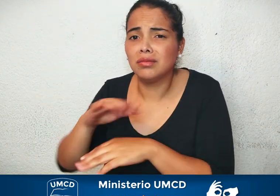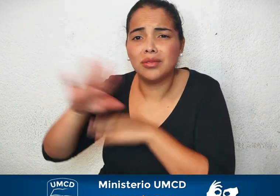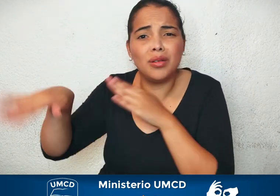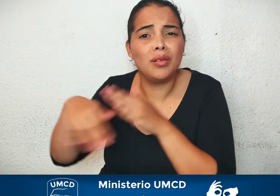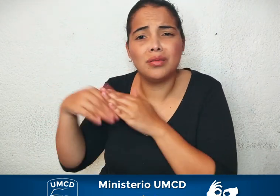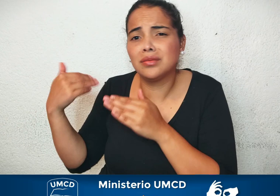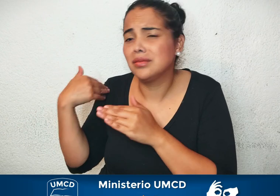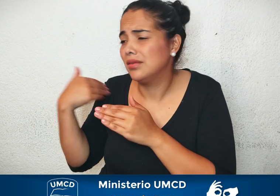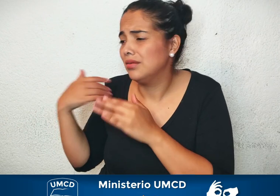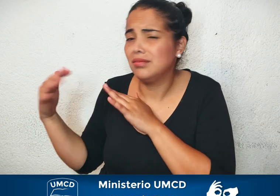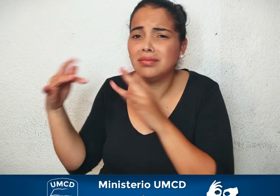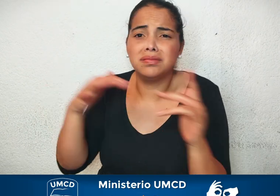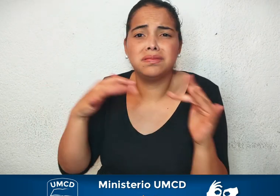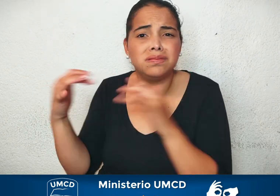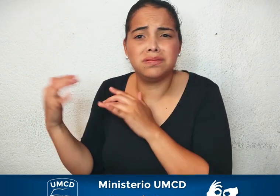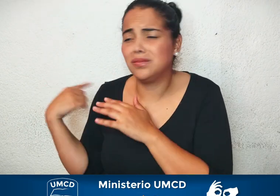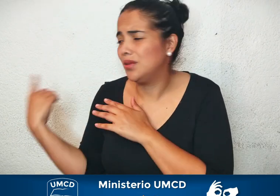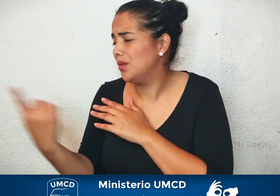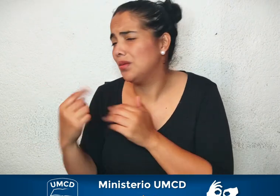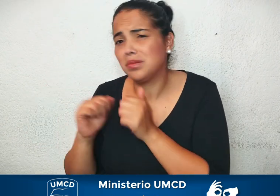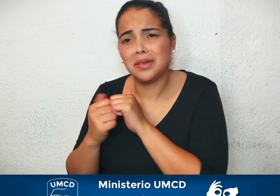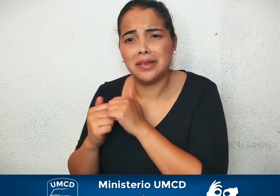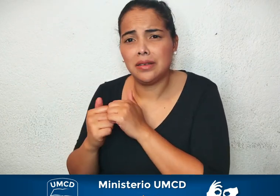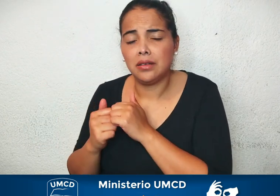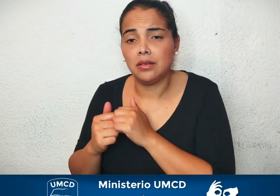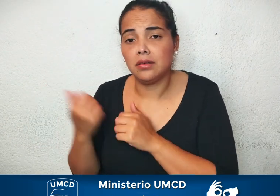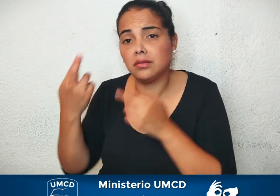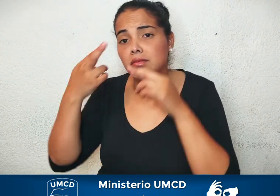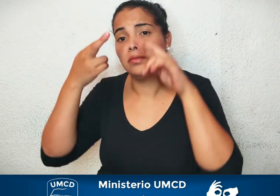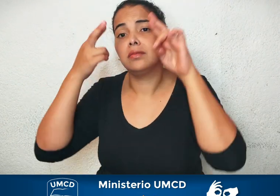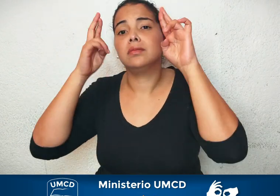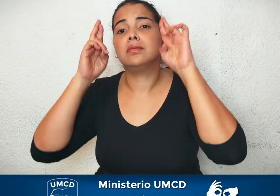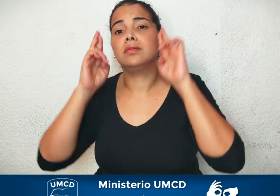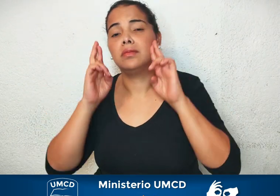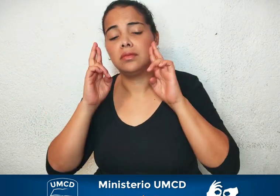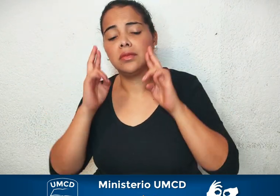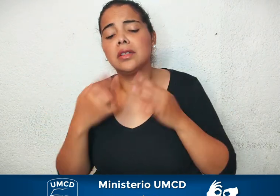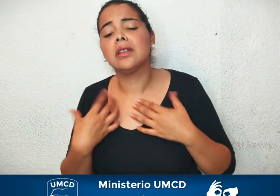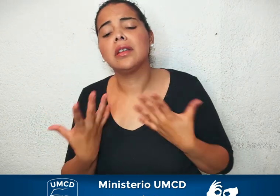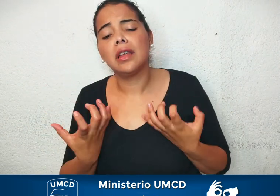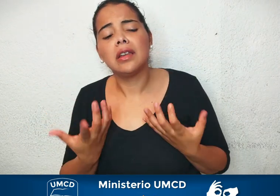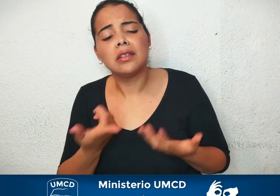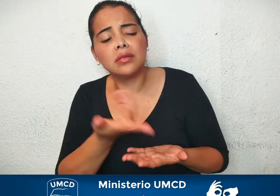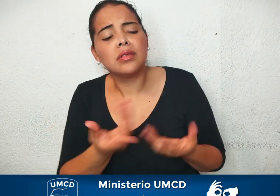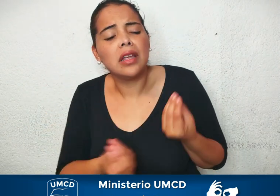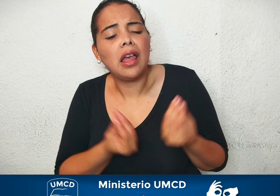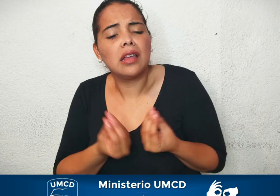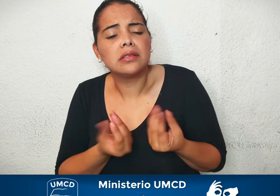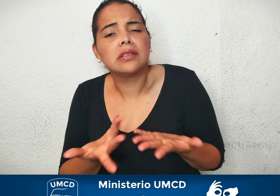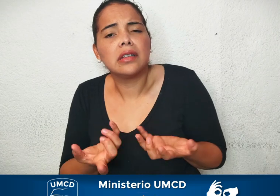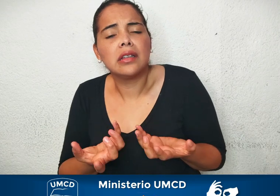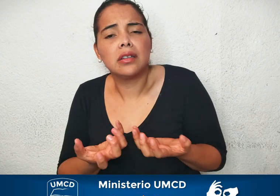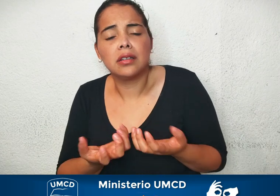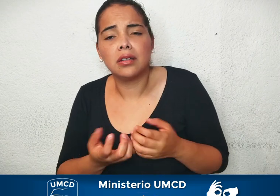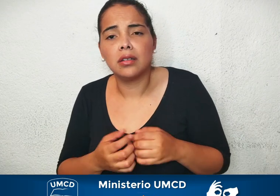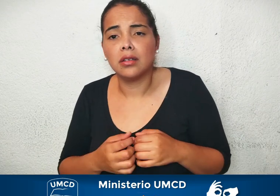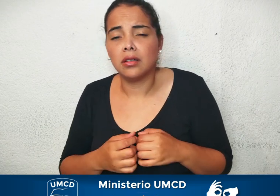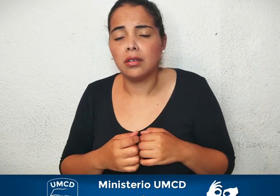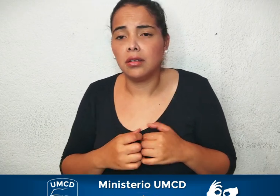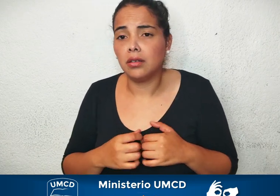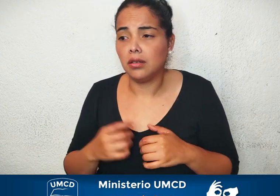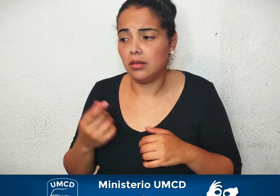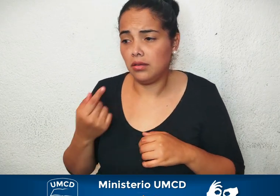ahí, lamentablemente, hay afrenta. En ese instante el rey le dice: ¿Y qué quieres hacer?